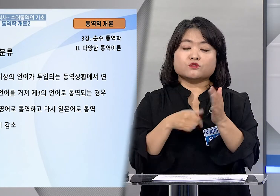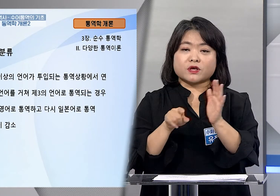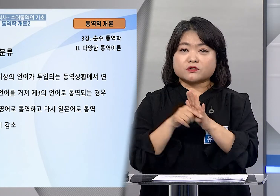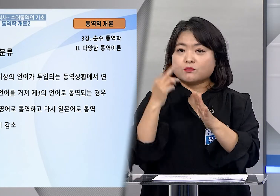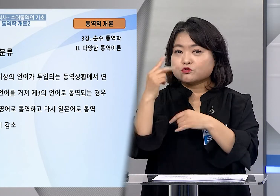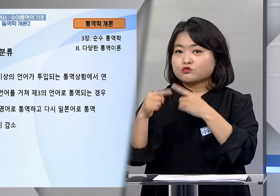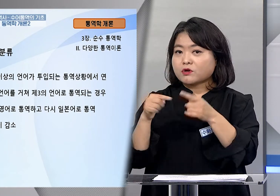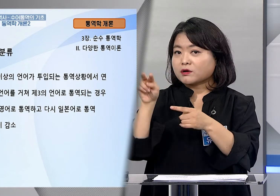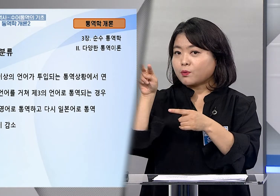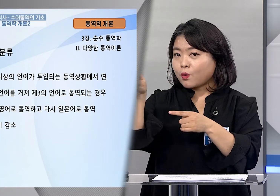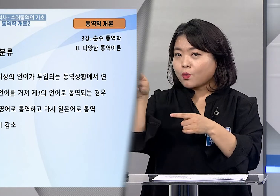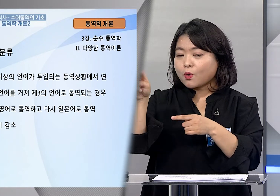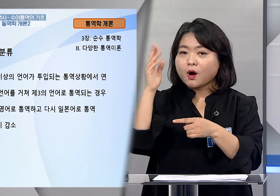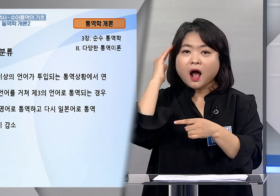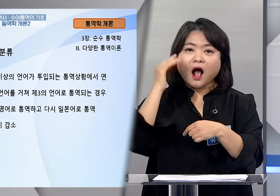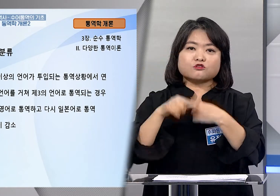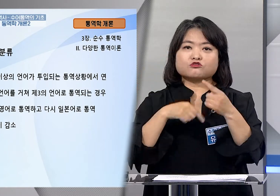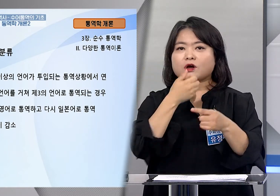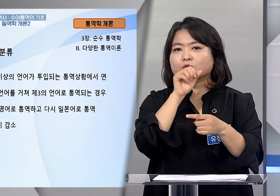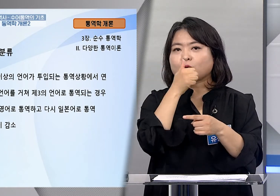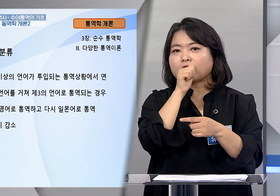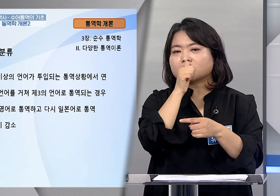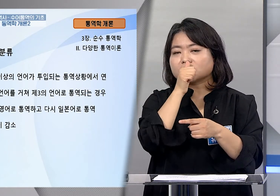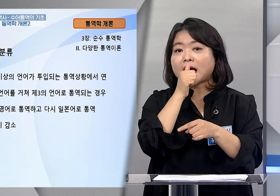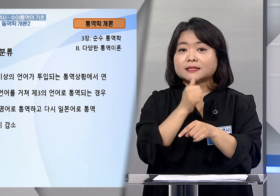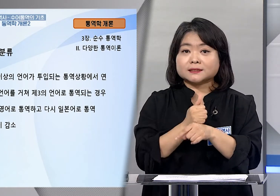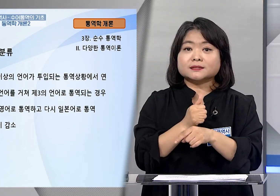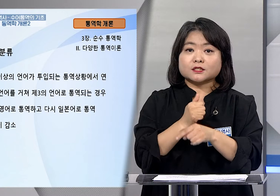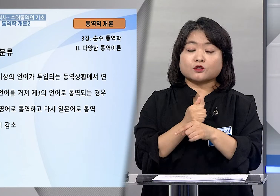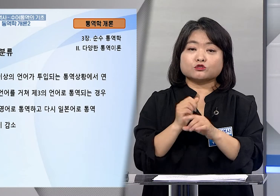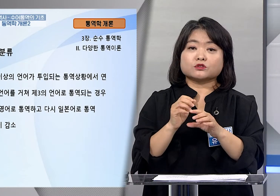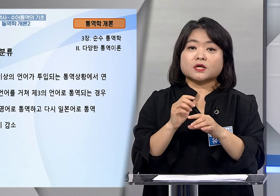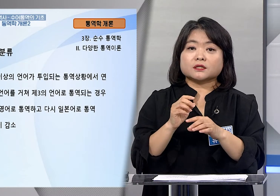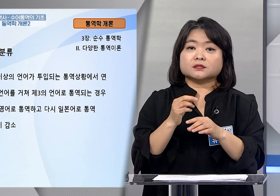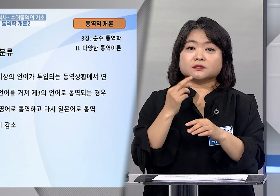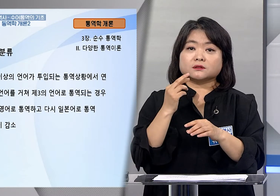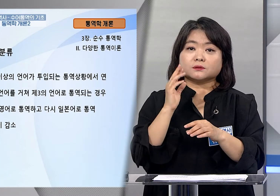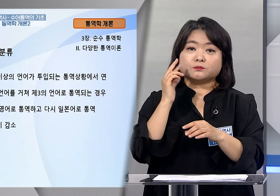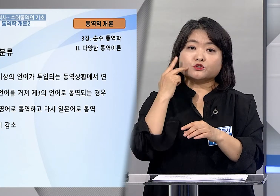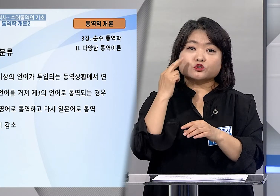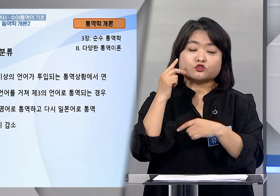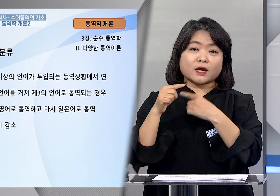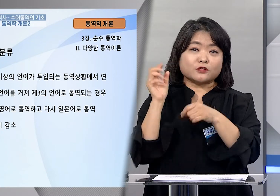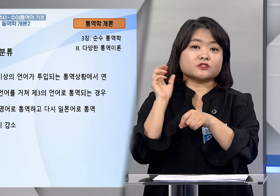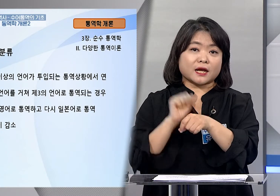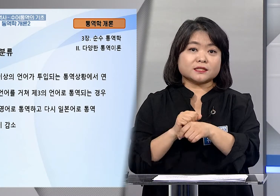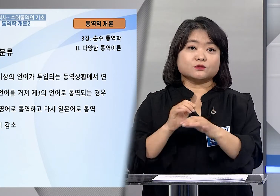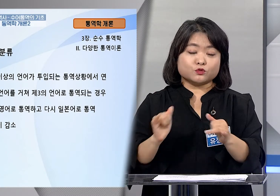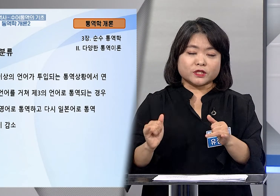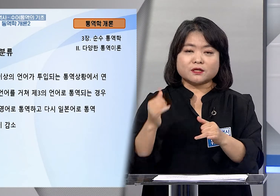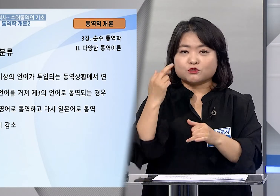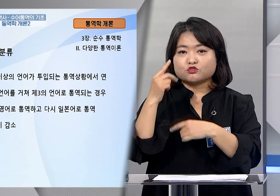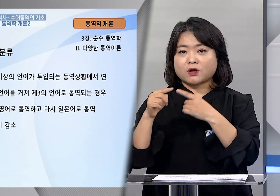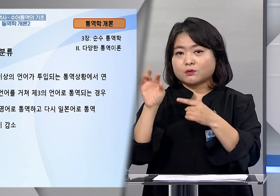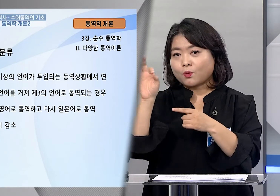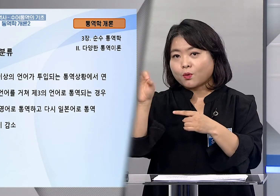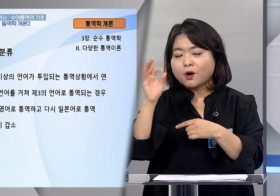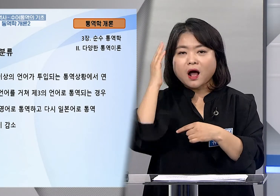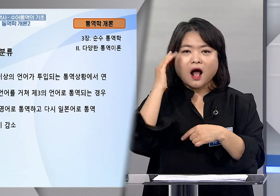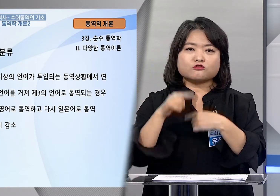위해서 미국 수화를 보고 한국 수화로 통역을 하는 미국 수화를 아주 잘 아시는 분이 미국 수화를 보고 한국